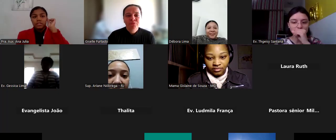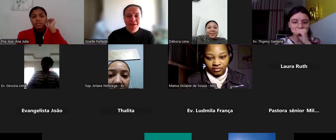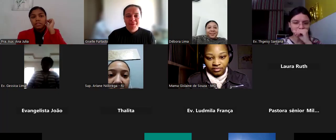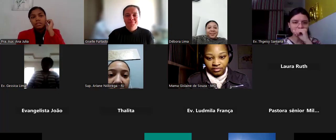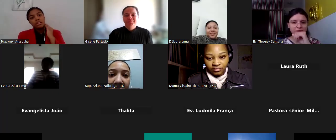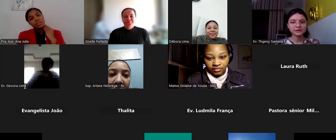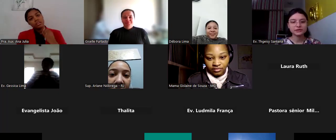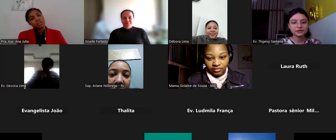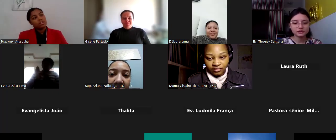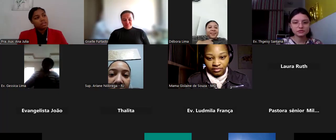apontar.